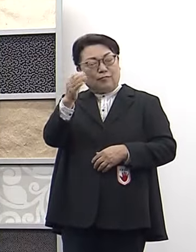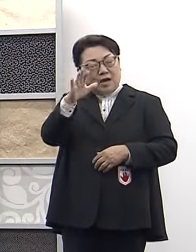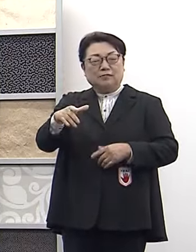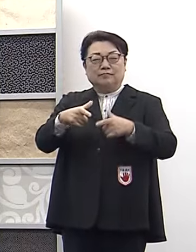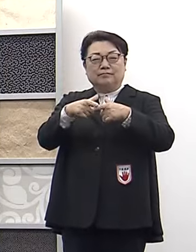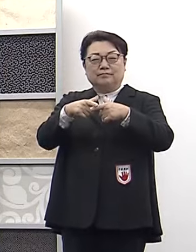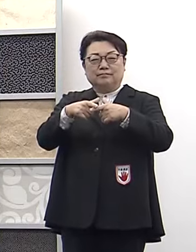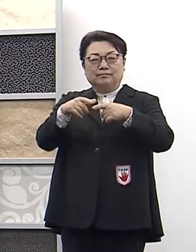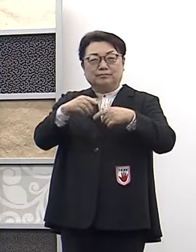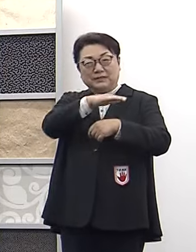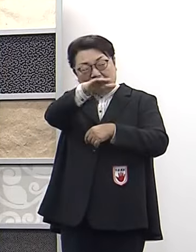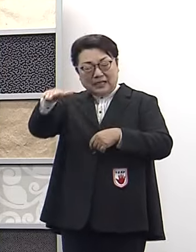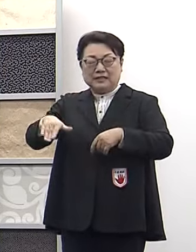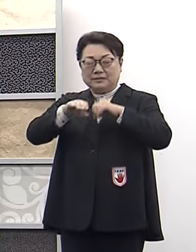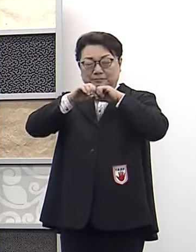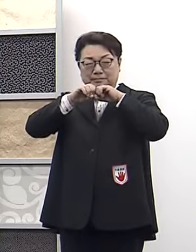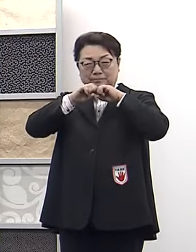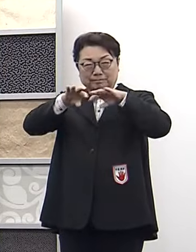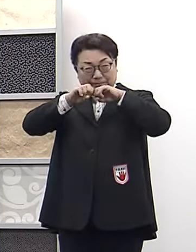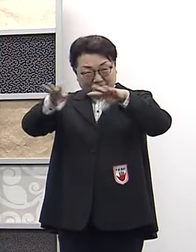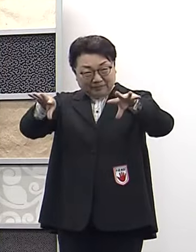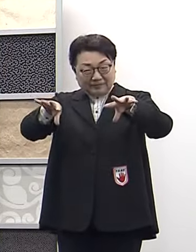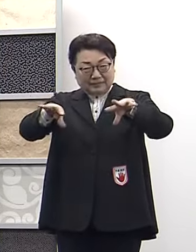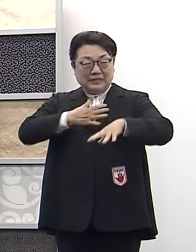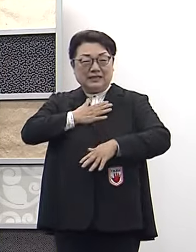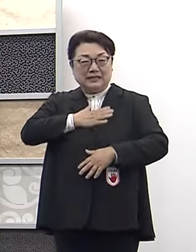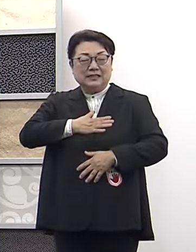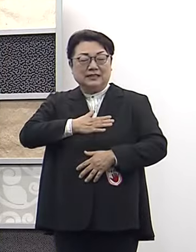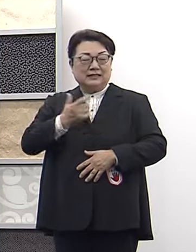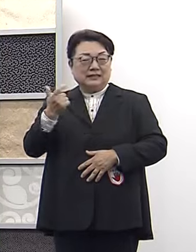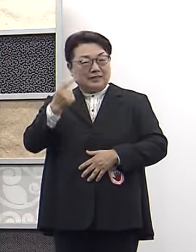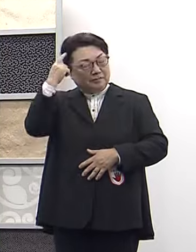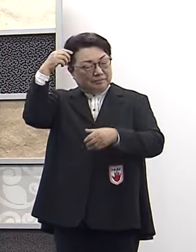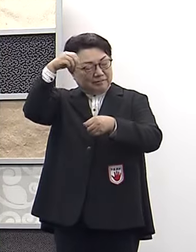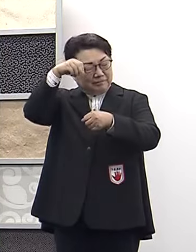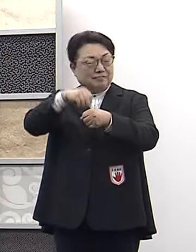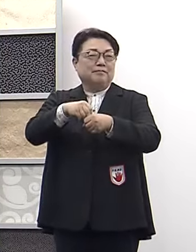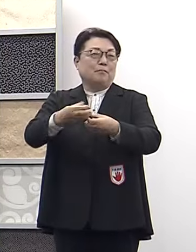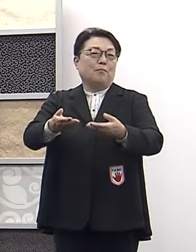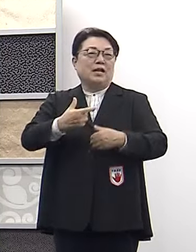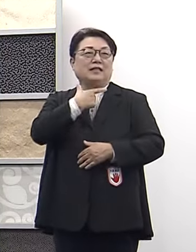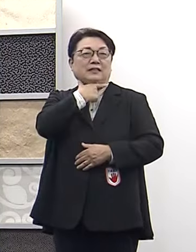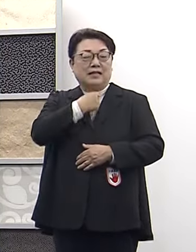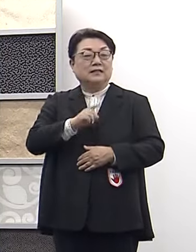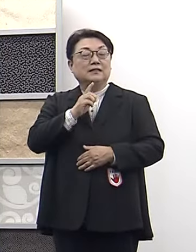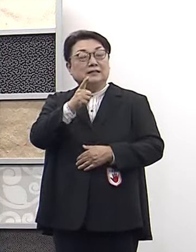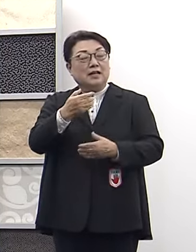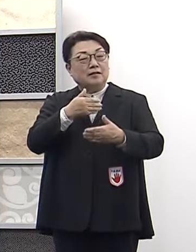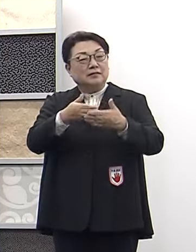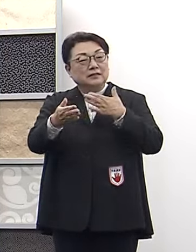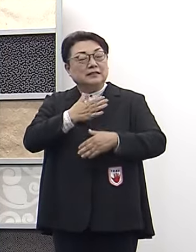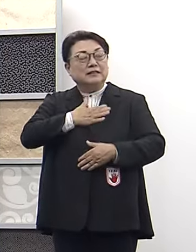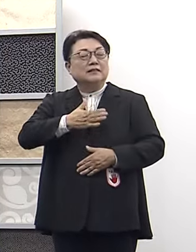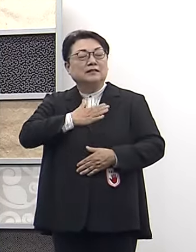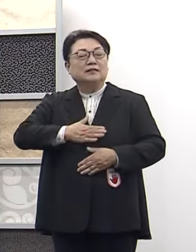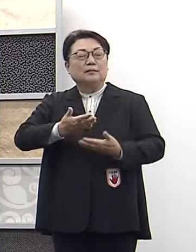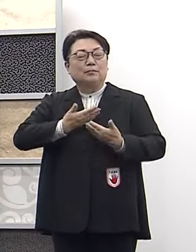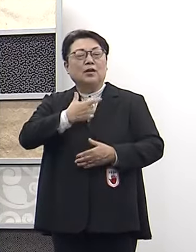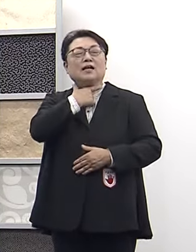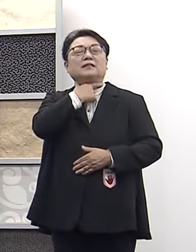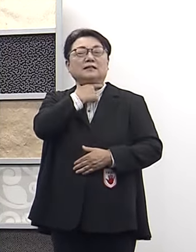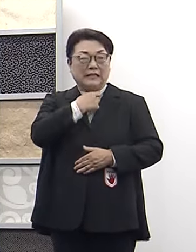て、多くの皆さんに、しっかりとですね、その、体験をしていただきたい、こういうことを通じて、